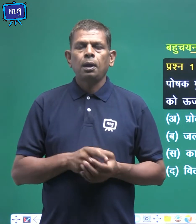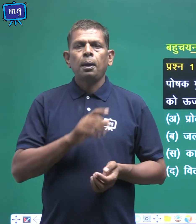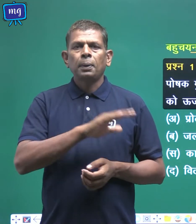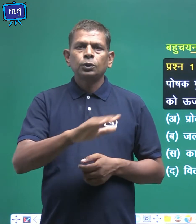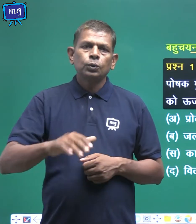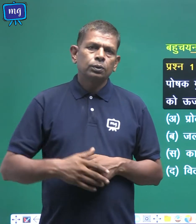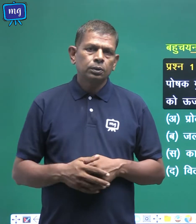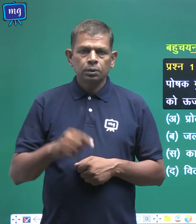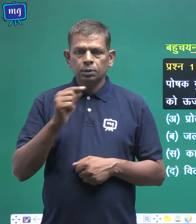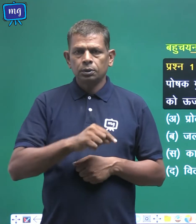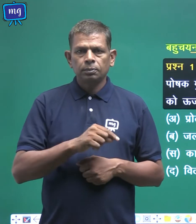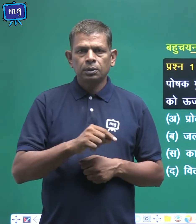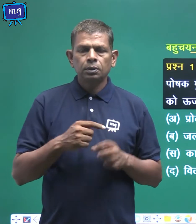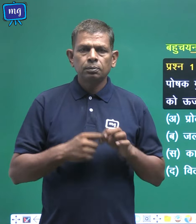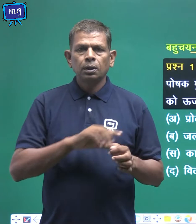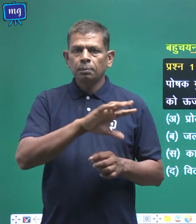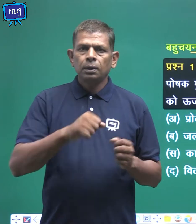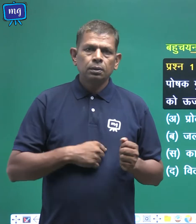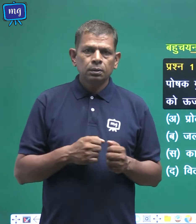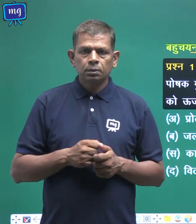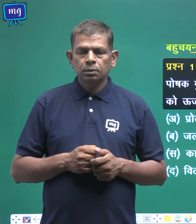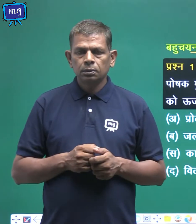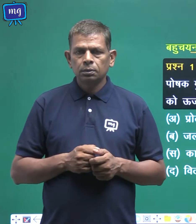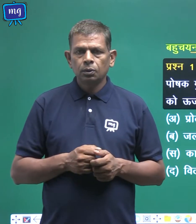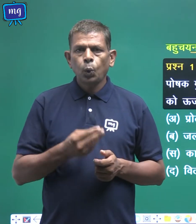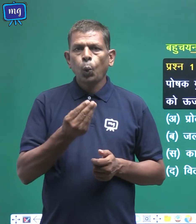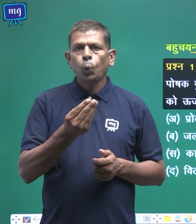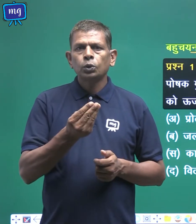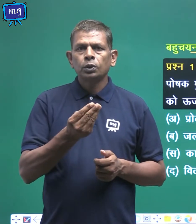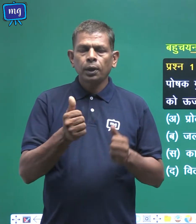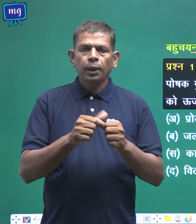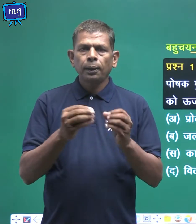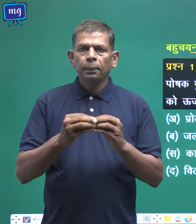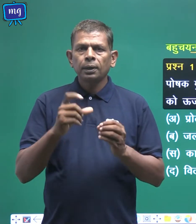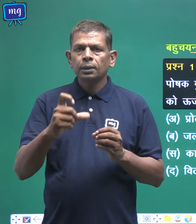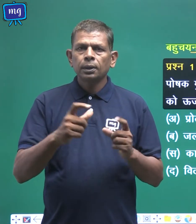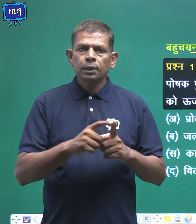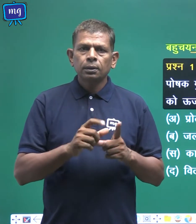बच्चों, इस प्रश्न में हमें कुछ विकल्प दिए गए हैं।